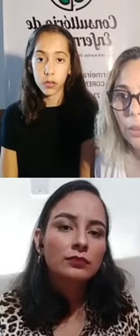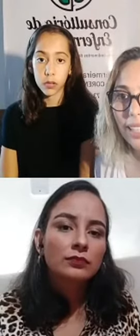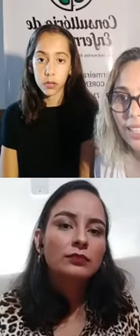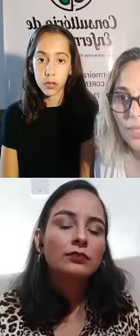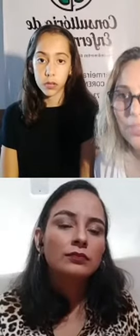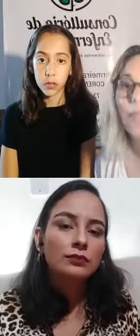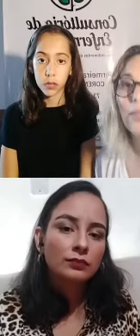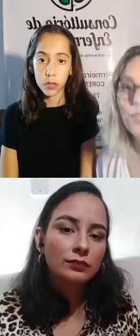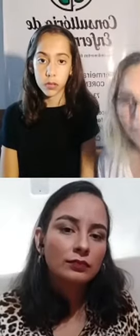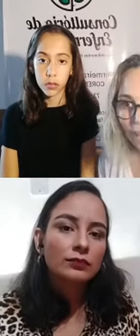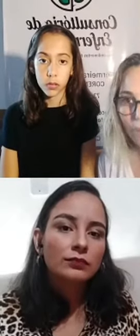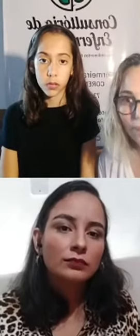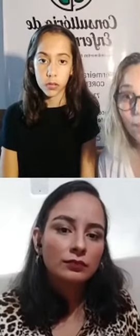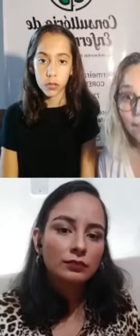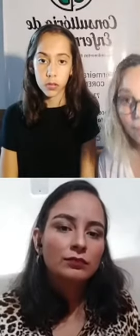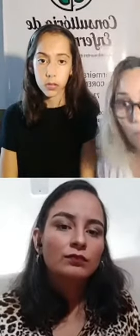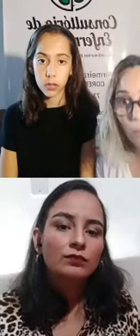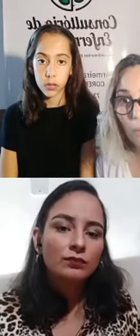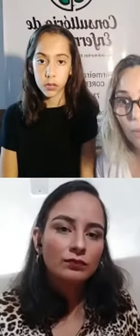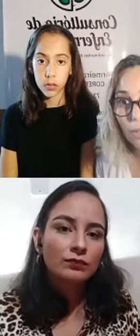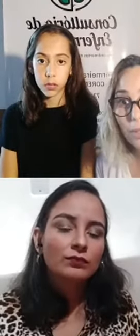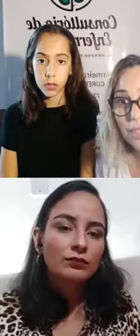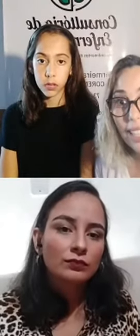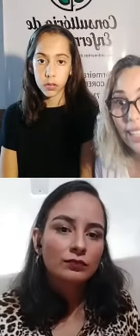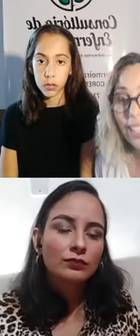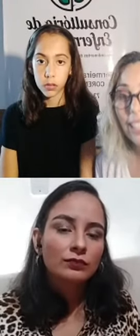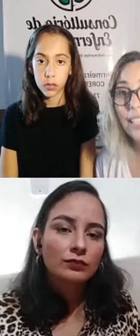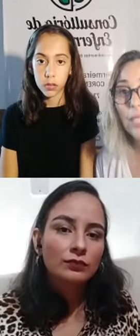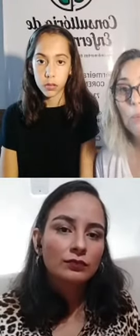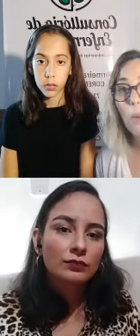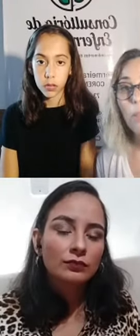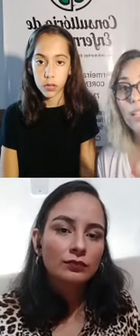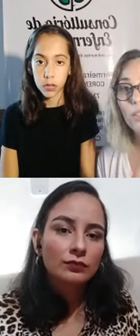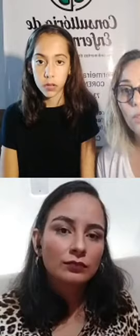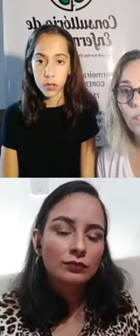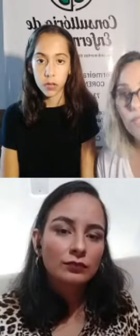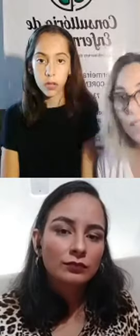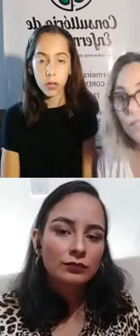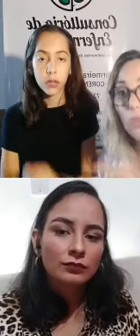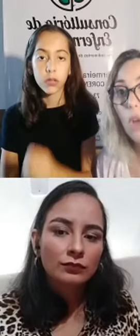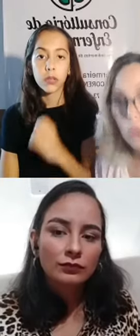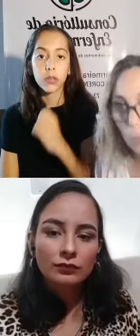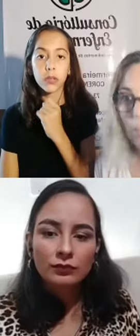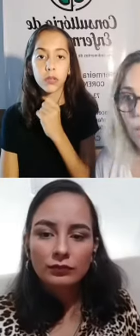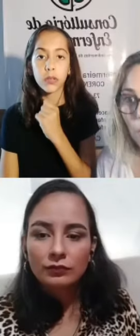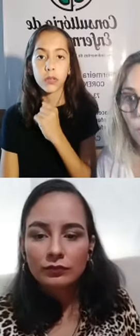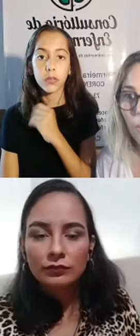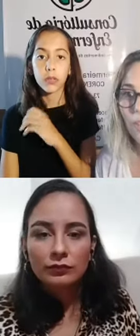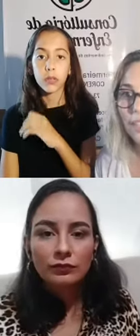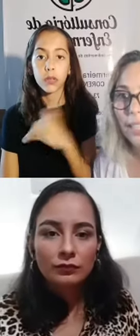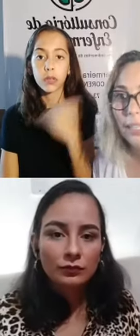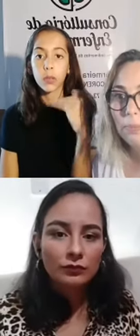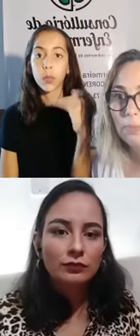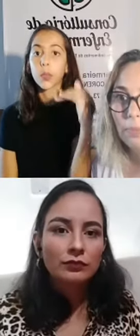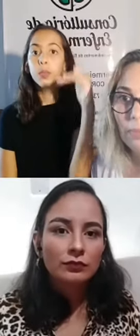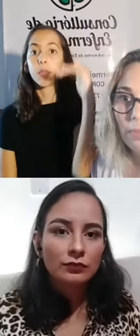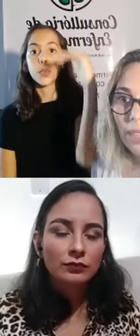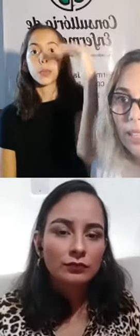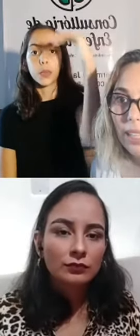comentou aí, acho que está longe de acabar, e eu até concordo. Eu não sei em que momento vai vir o nosso pico, né?